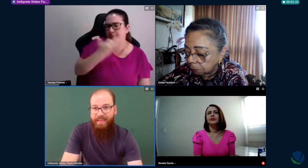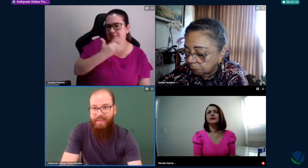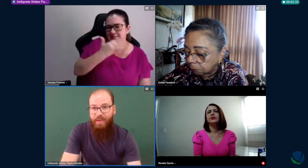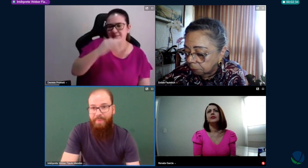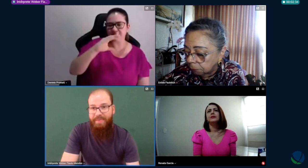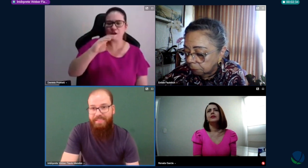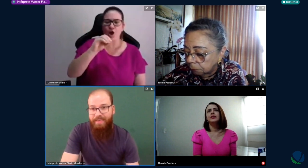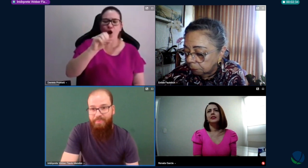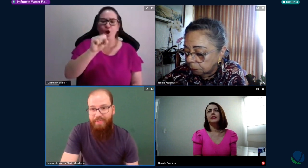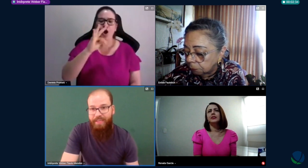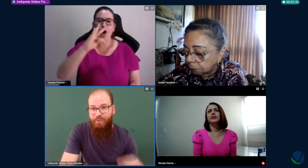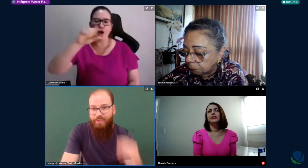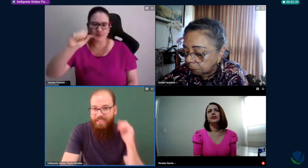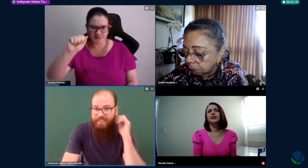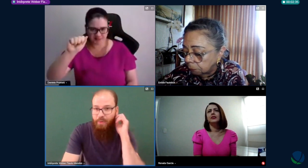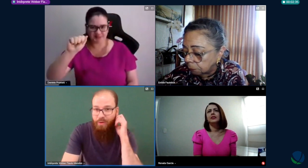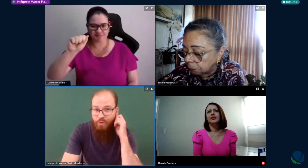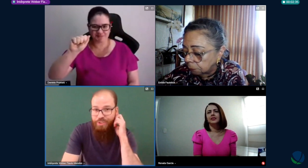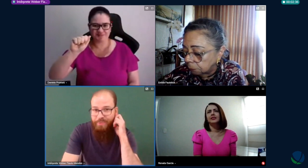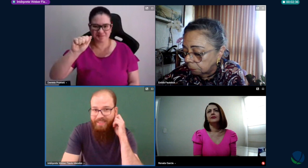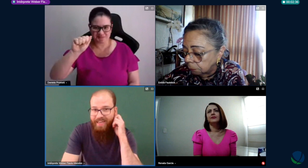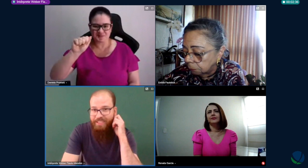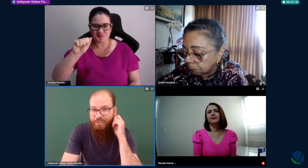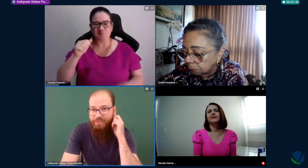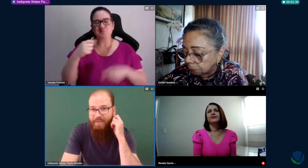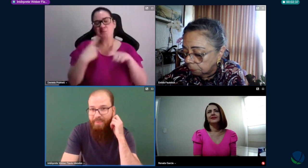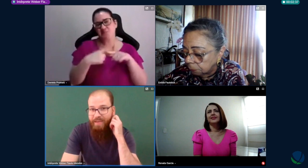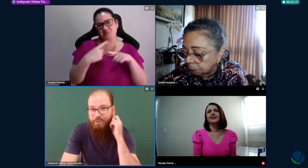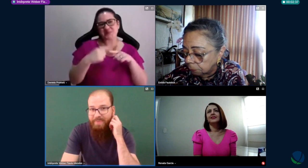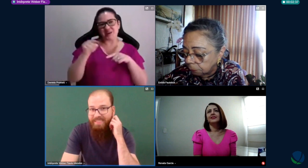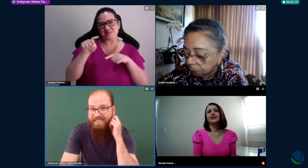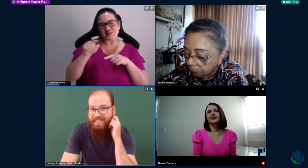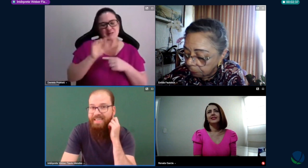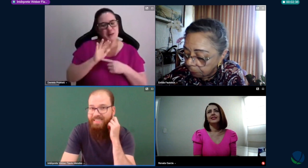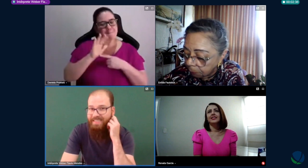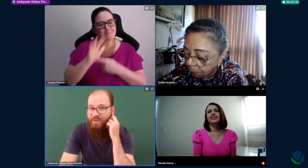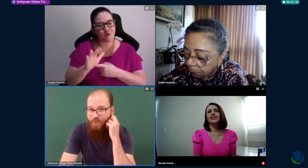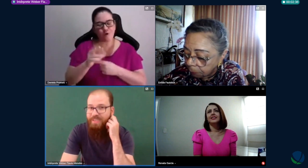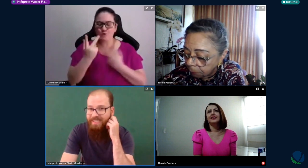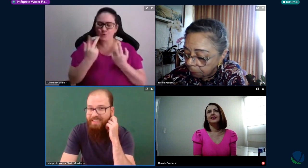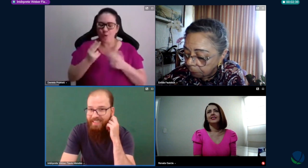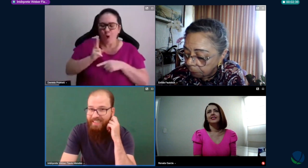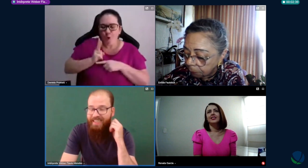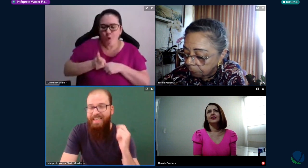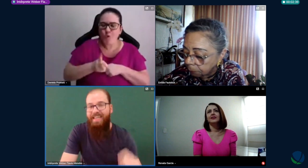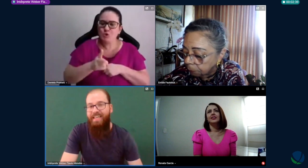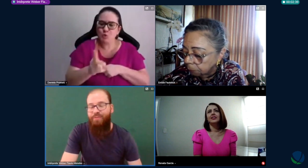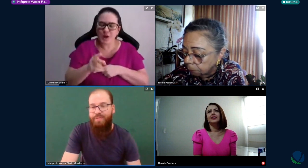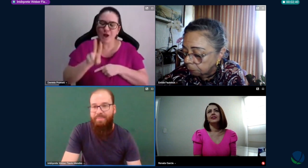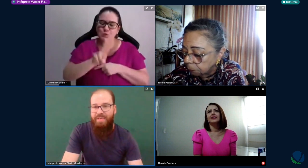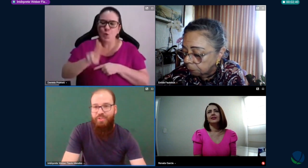E aí eu percebo que você deu uma continuidade no trabalho do Messias